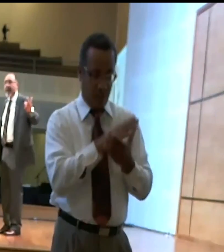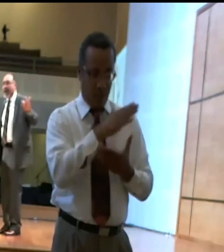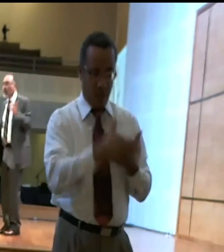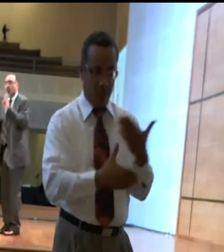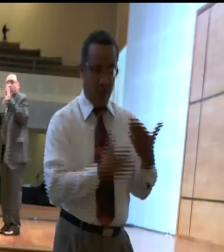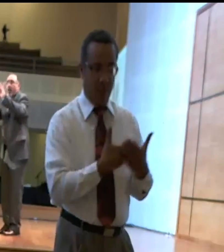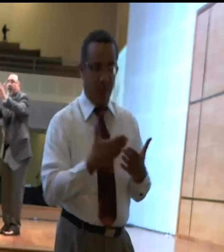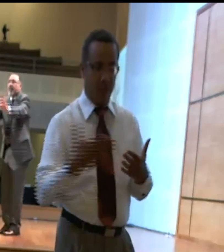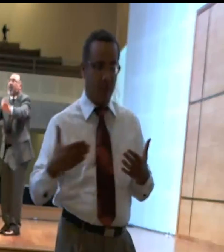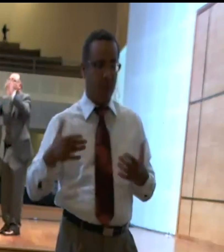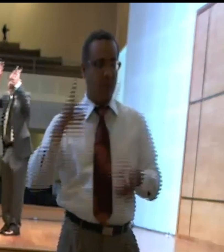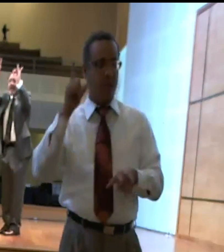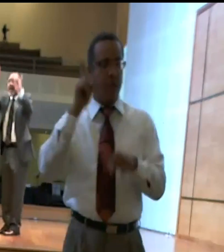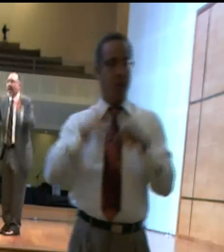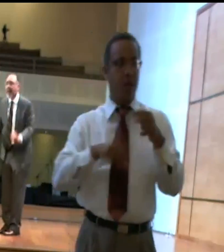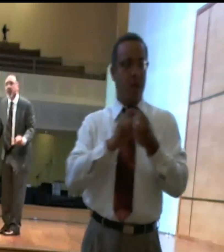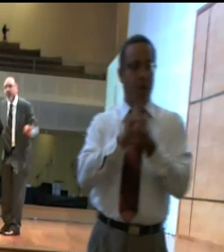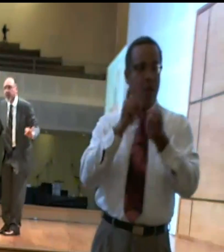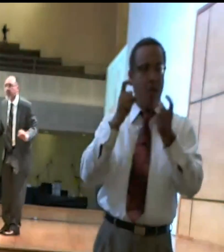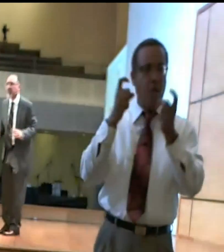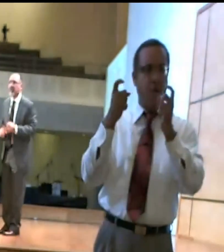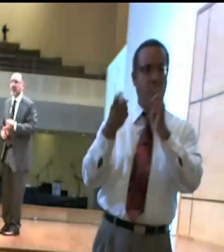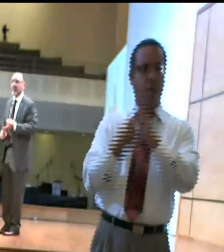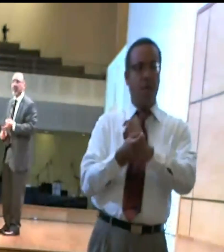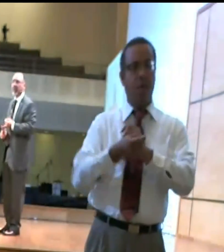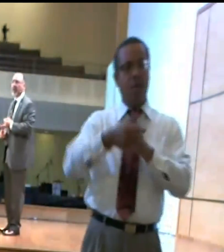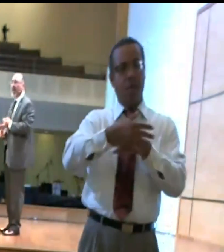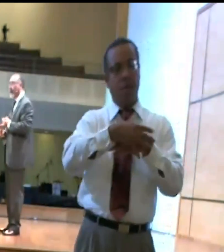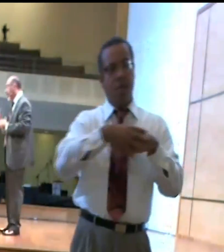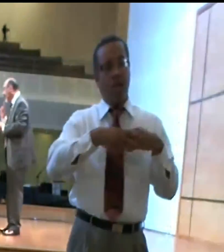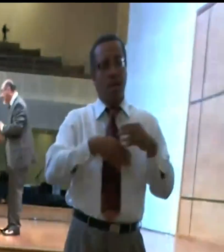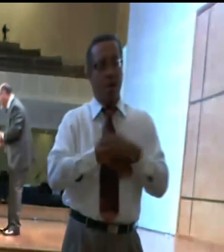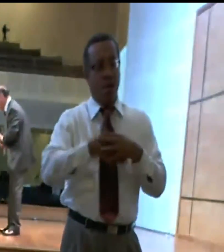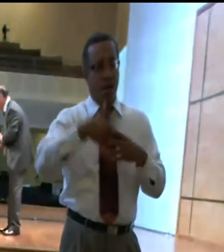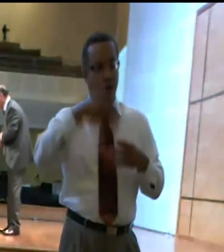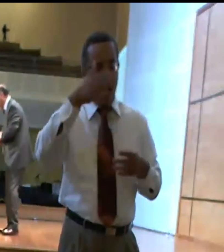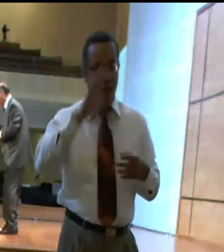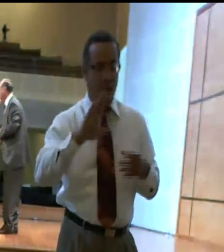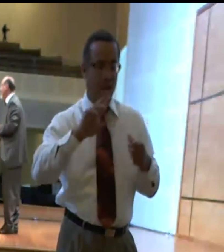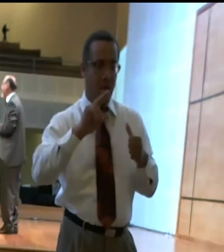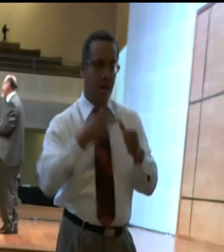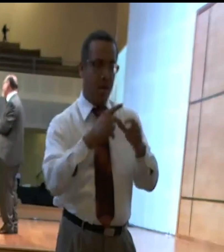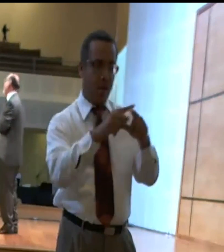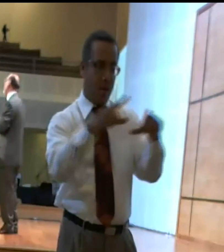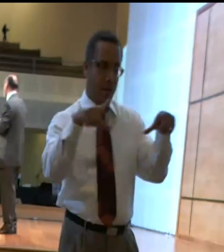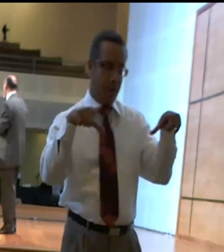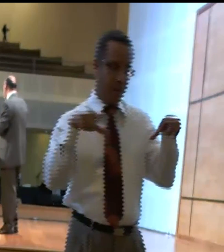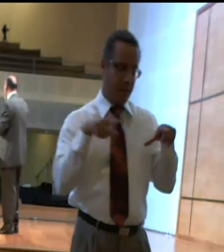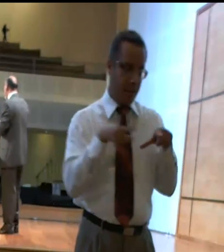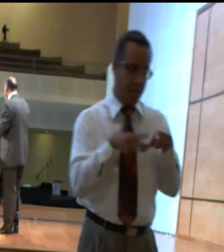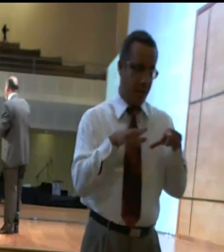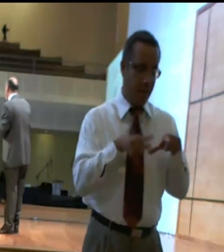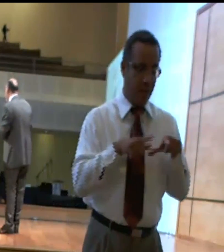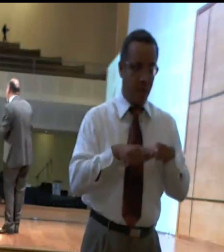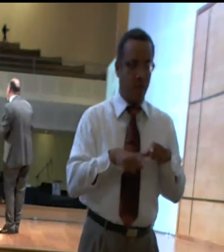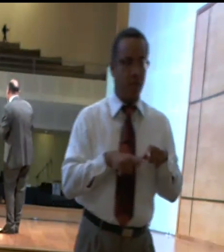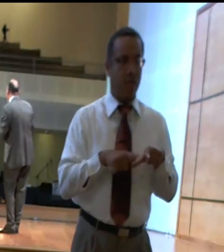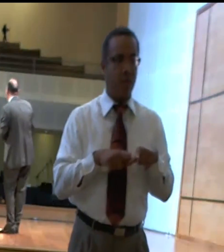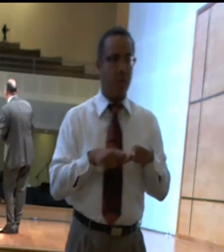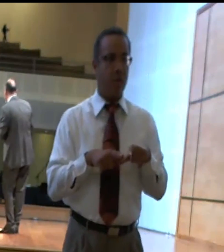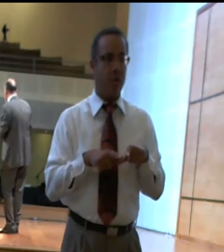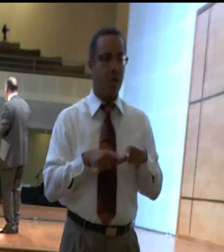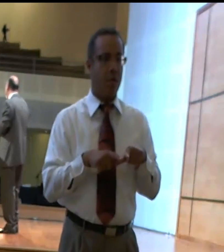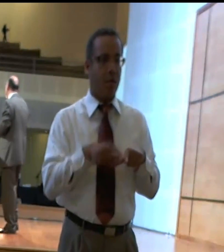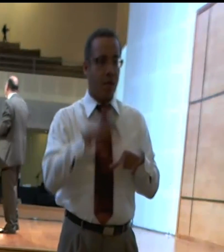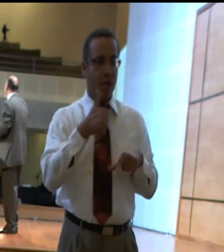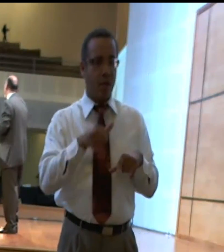cosas que nosotros no podemos cambiar, están en las manos de Dios. Pero en tercer lugar, y este consejo sí que le puede resultar